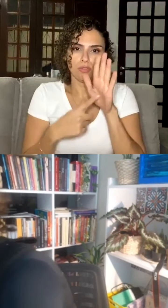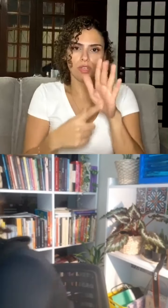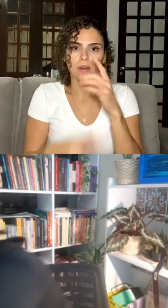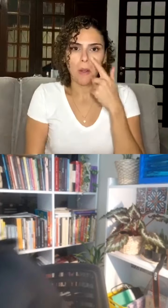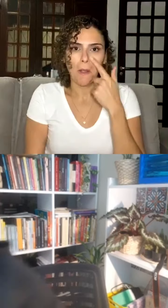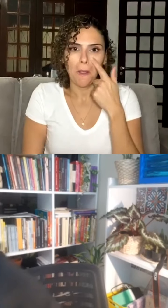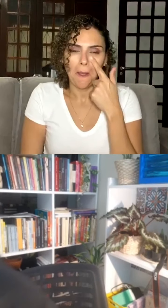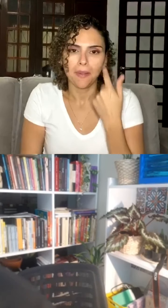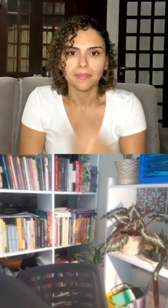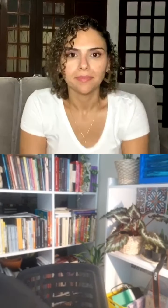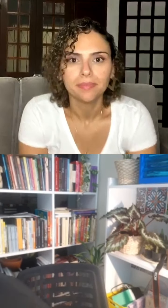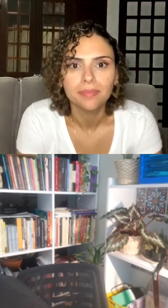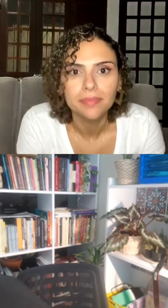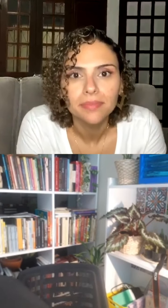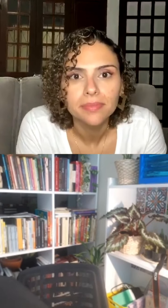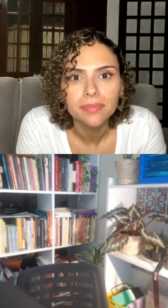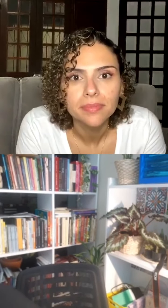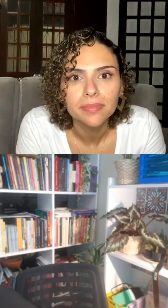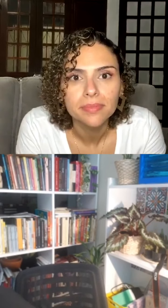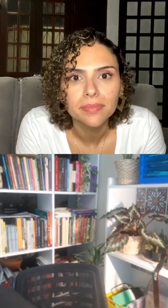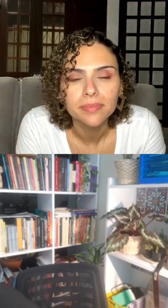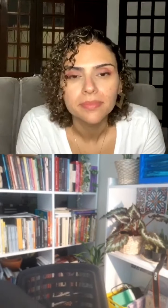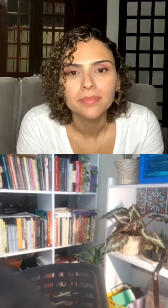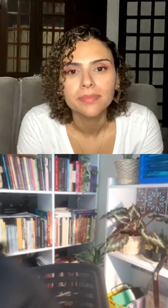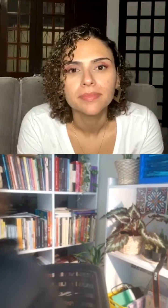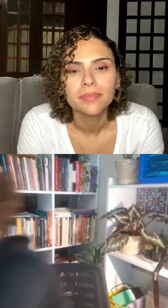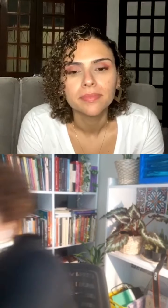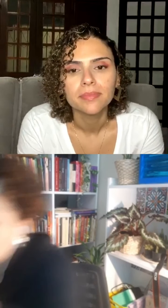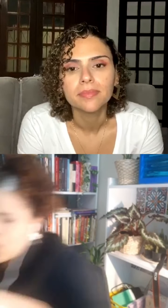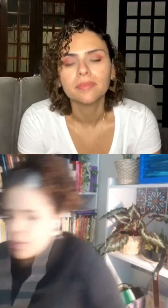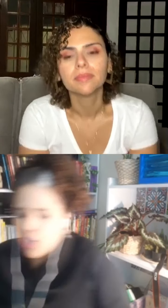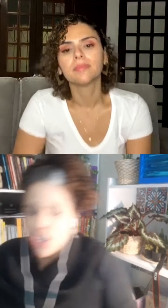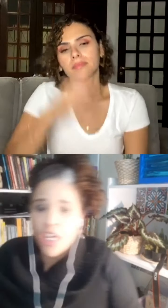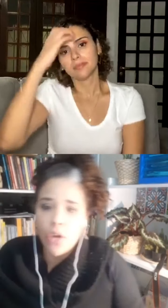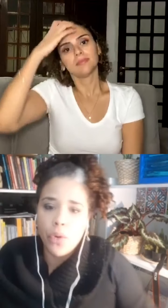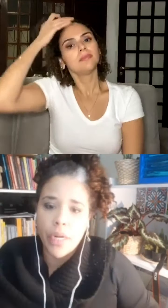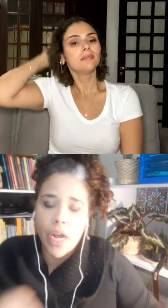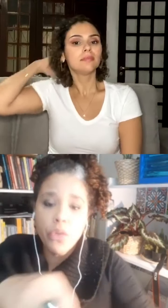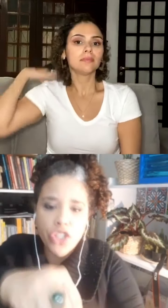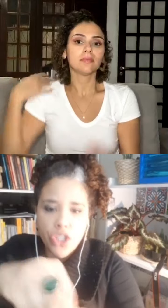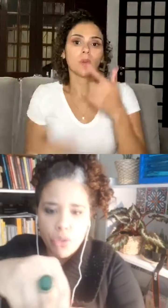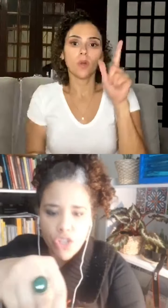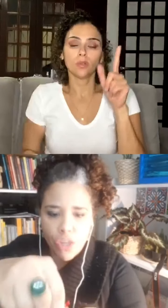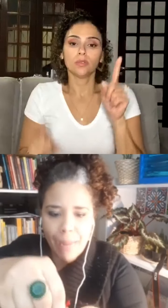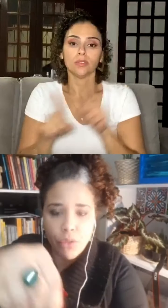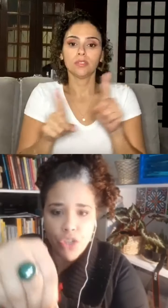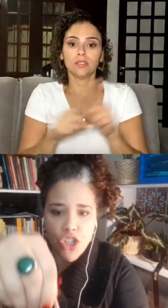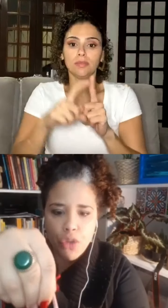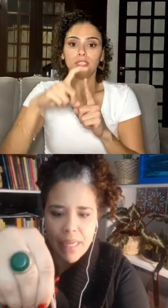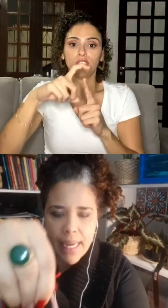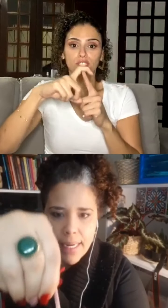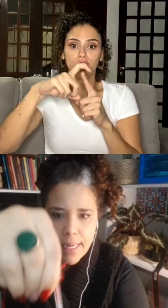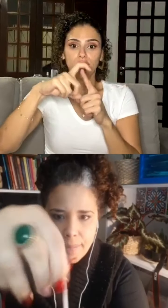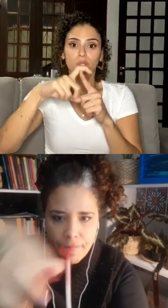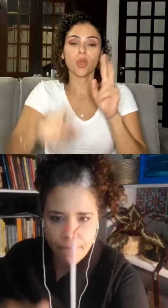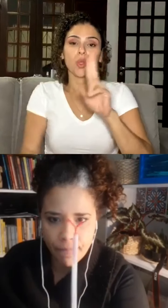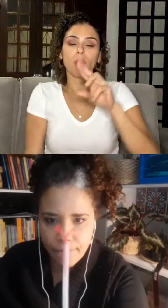Ai, cadê meu DIU? São também só de progesterona o DIU chamado